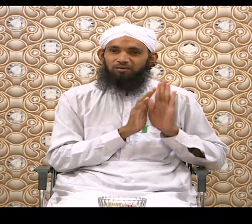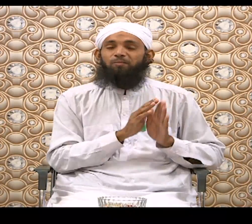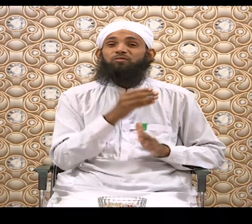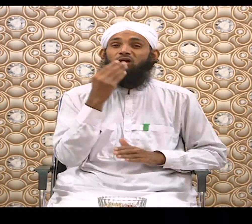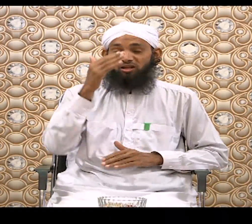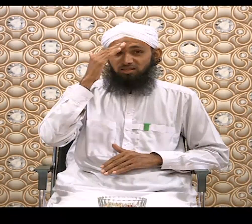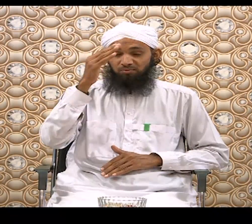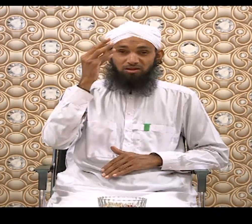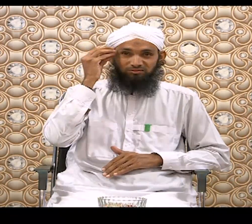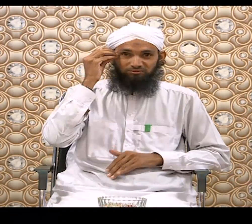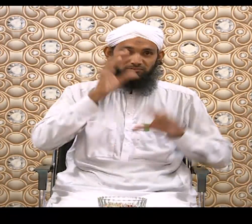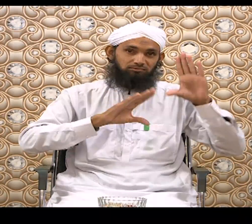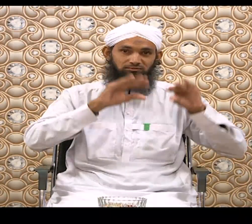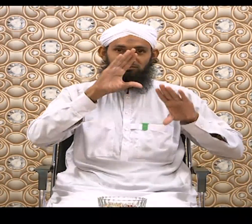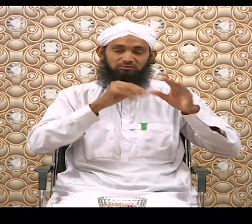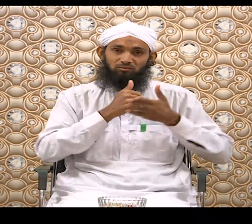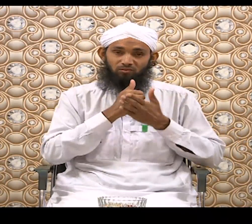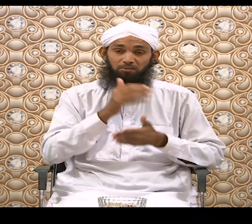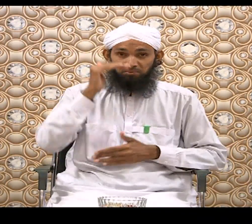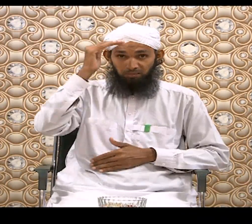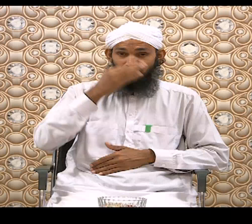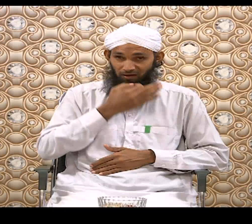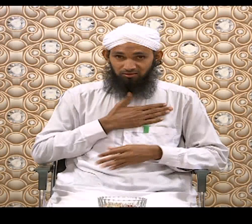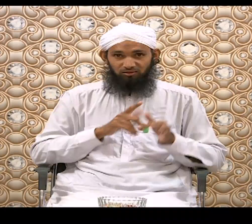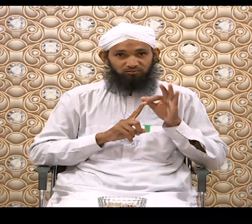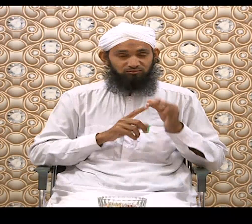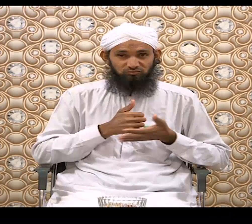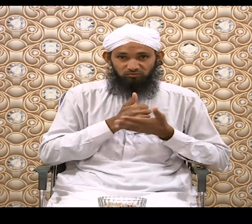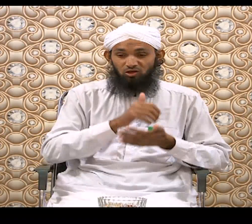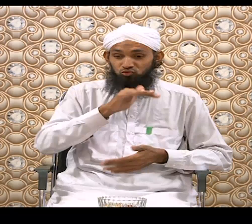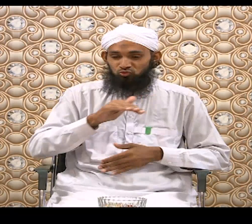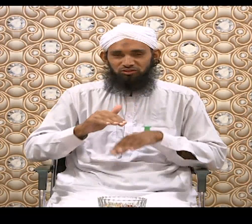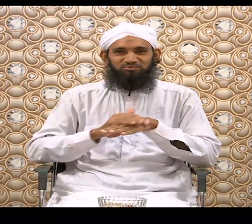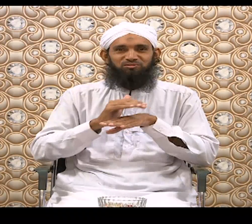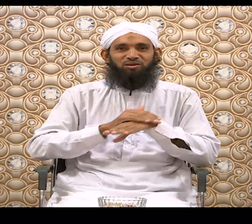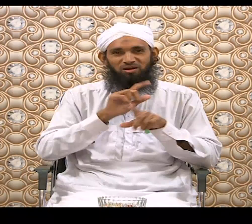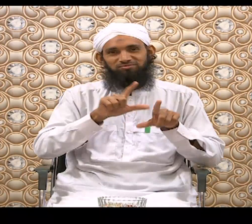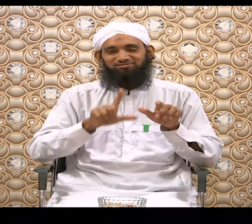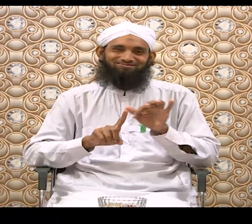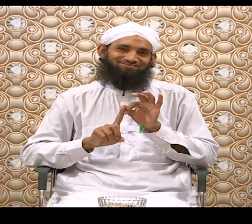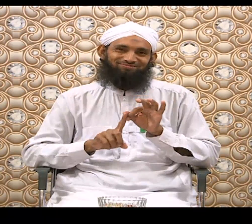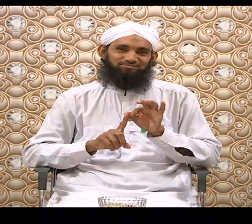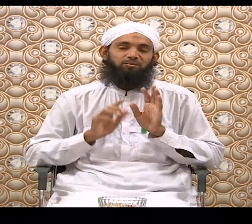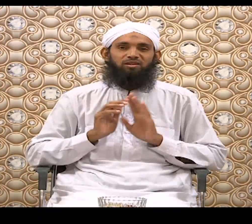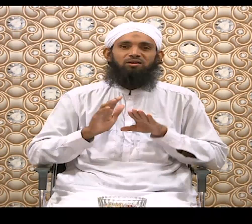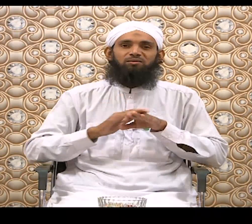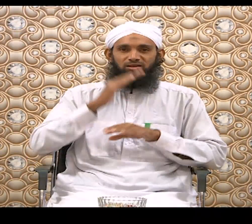اہل علم کی تعظیم و توقیر کرنا بڑوں کا عدب و احترام اور چھوٹوں سے پیار و محبت کرنا پیارے اسلامی بھائیو